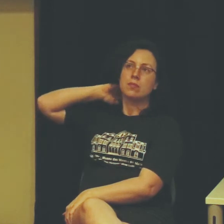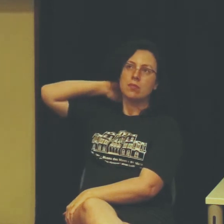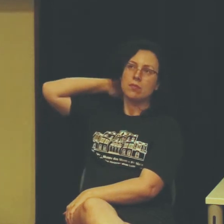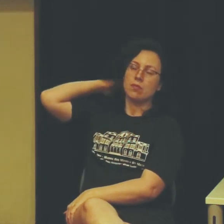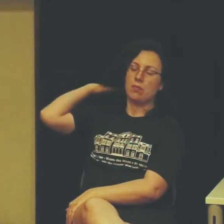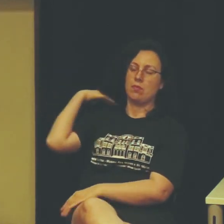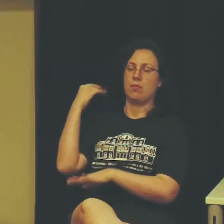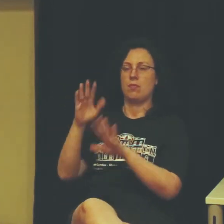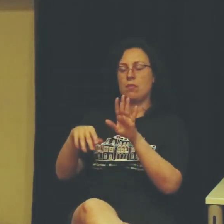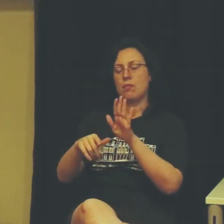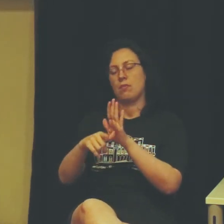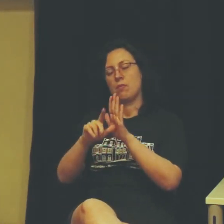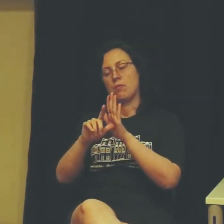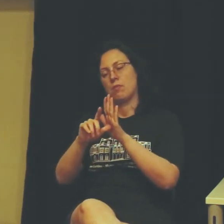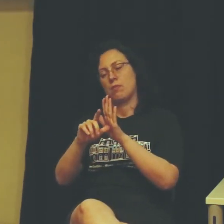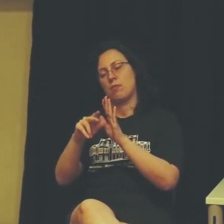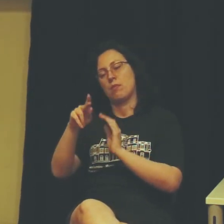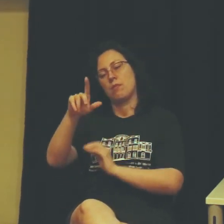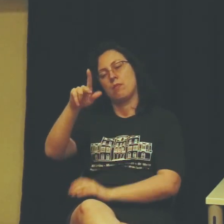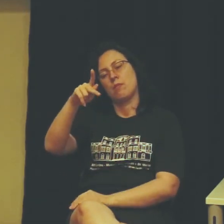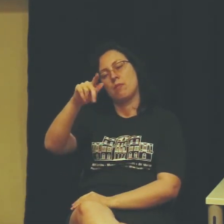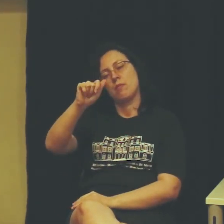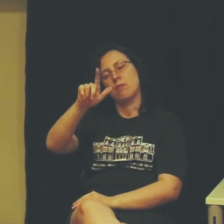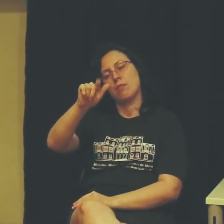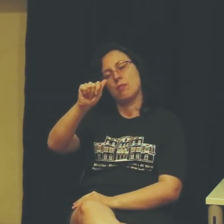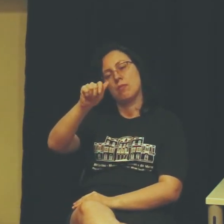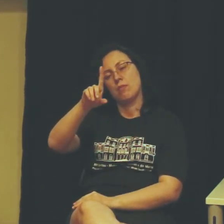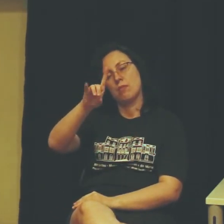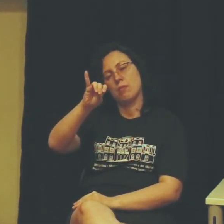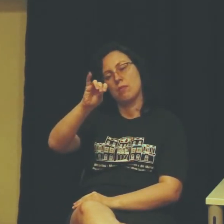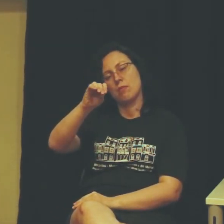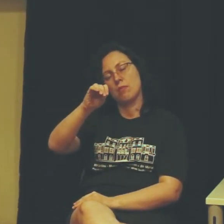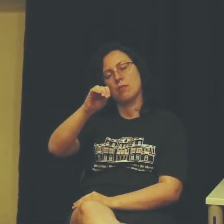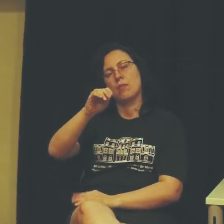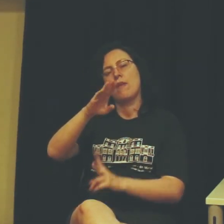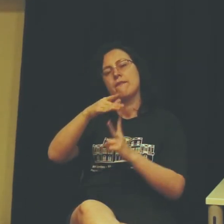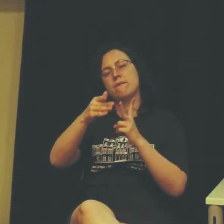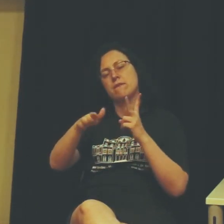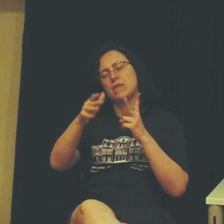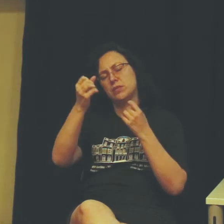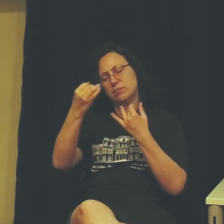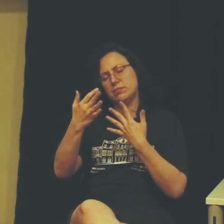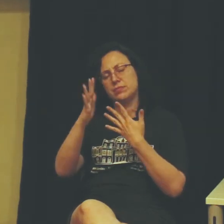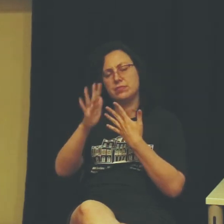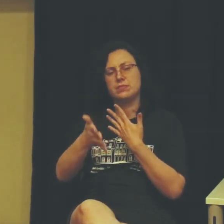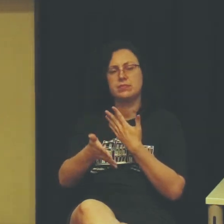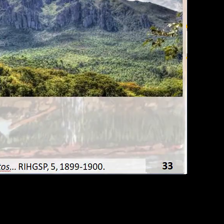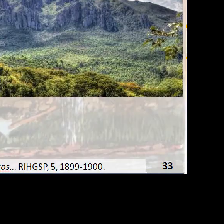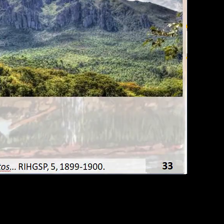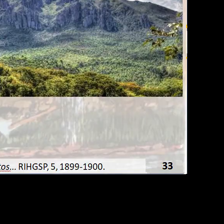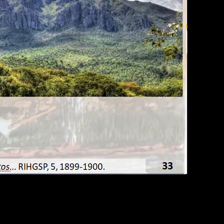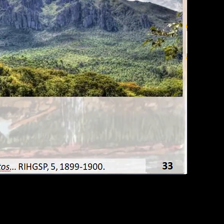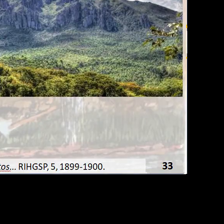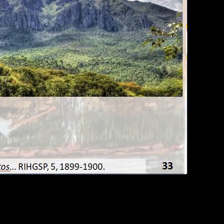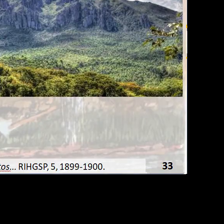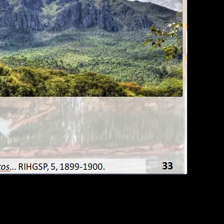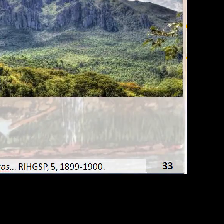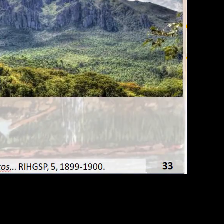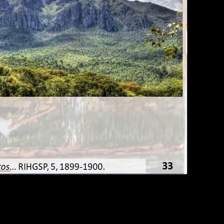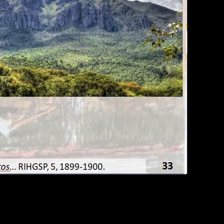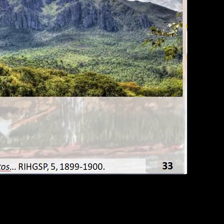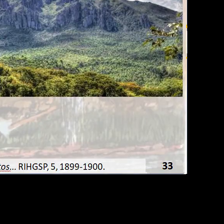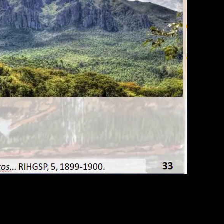do paládio, mesmo antes, né, como eu falei para vocês, dos trabalhos da Vale e de outros mineradores que tem aqui em Minas Gerais, mesmo